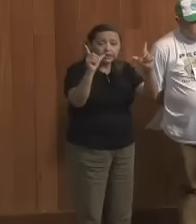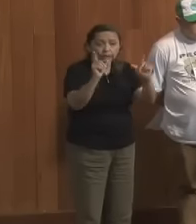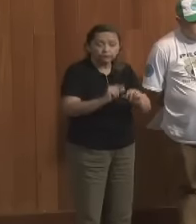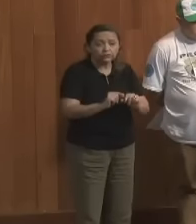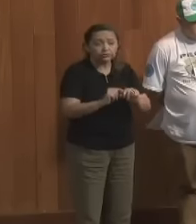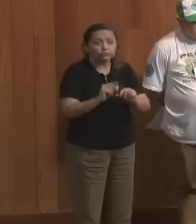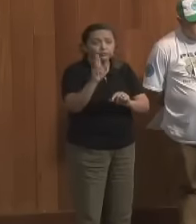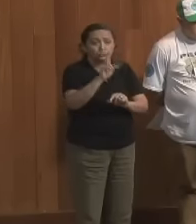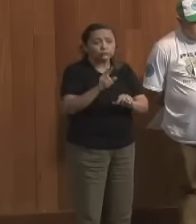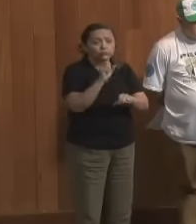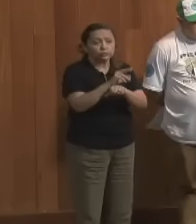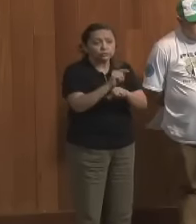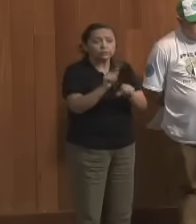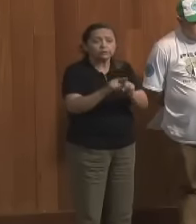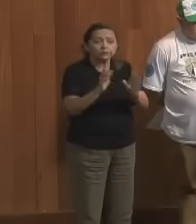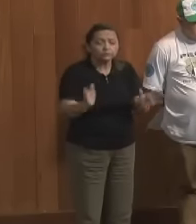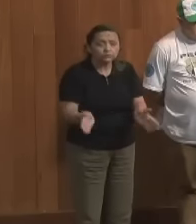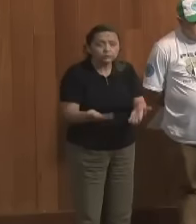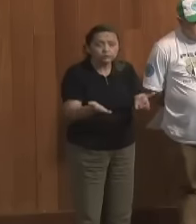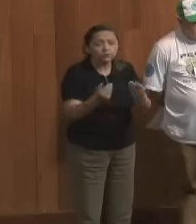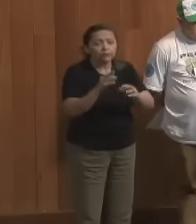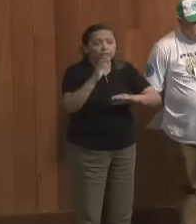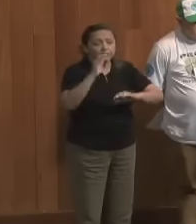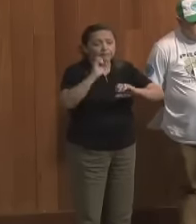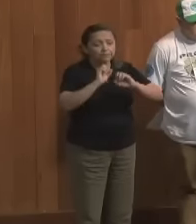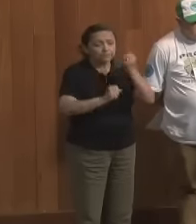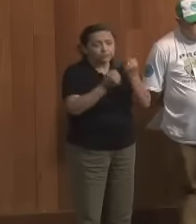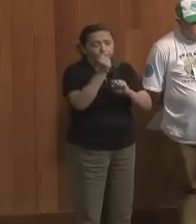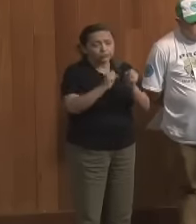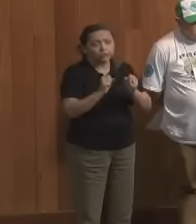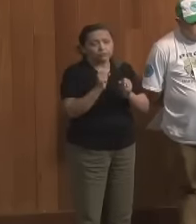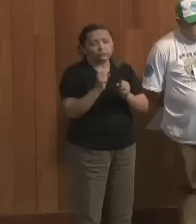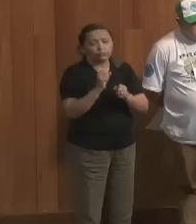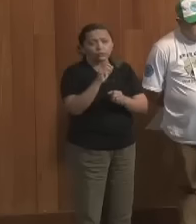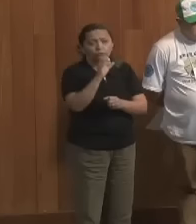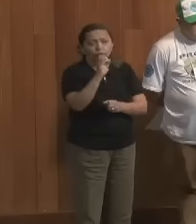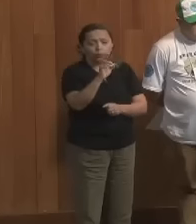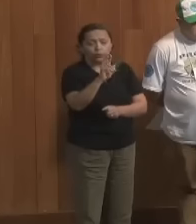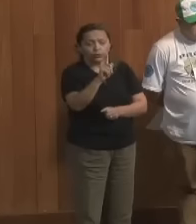de agrotóxicos e o incentivo à produção orgânica.